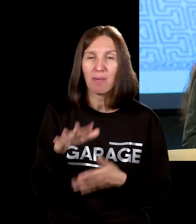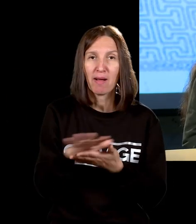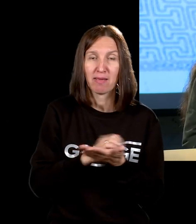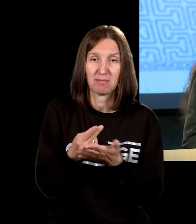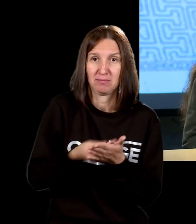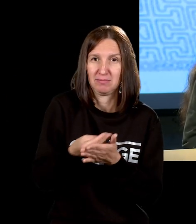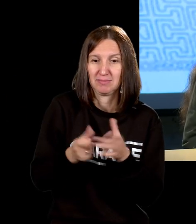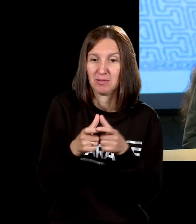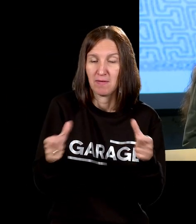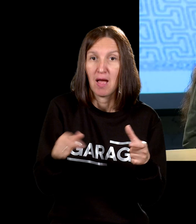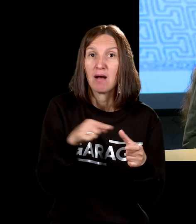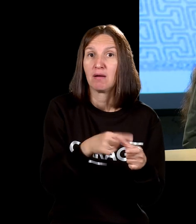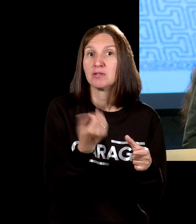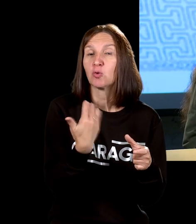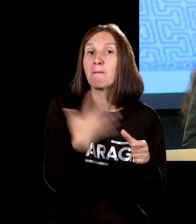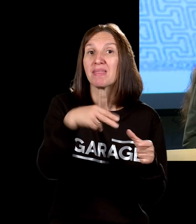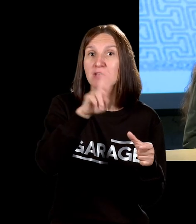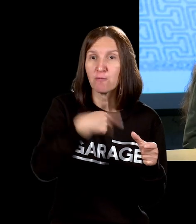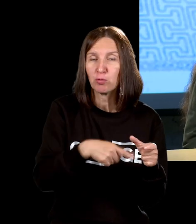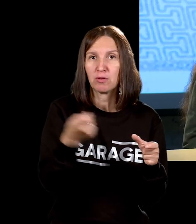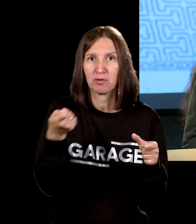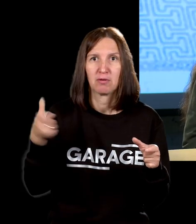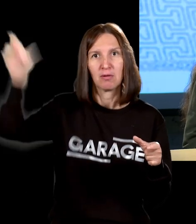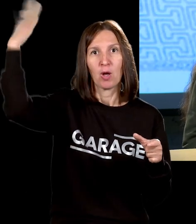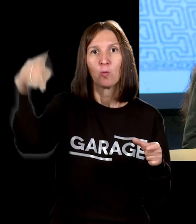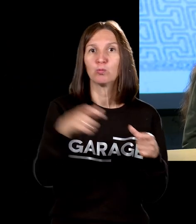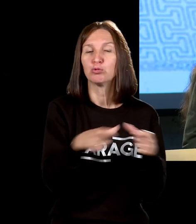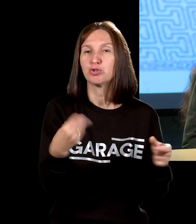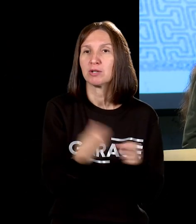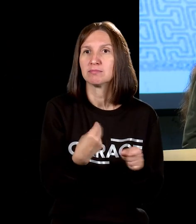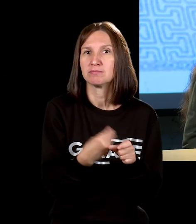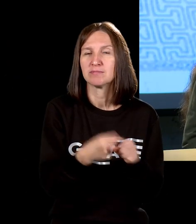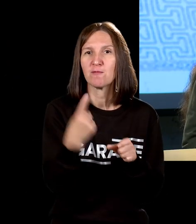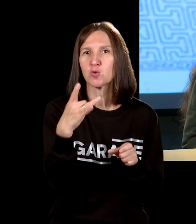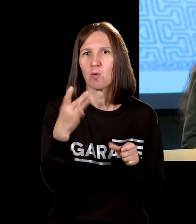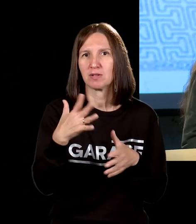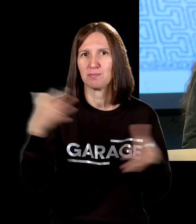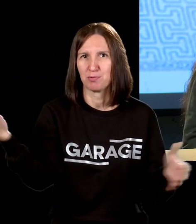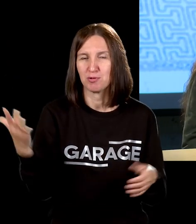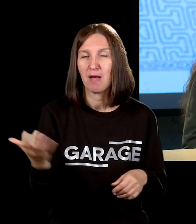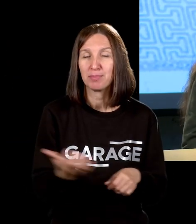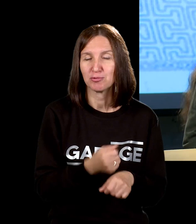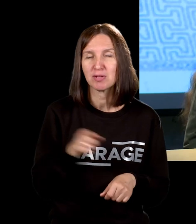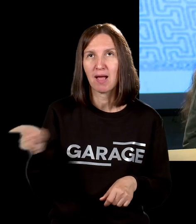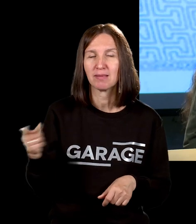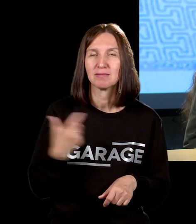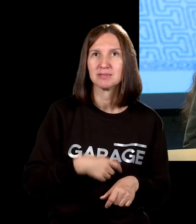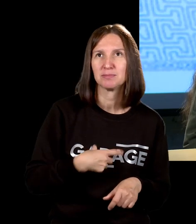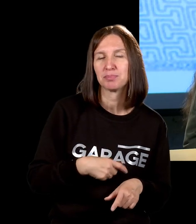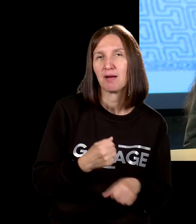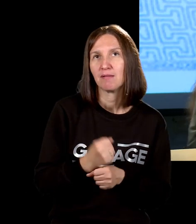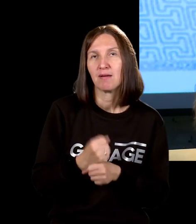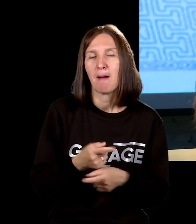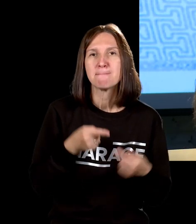деньги, они раздают деньги. Раздают деньги, портя их. Как бы, то есть это история про капитализм,